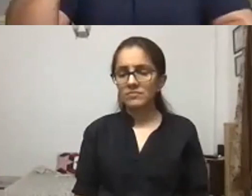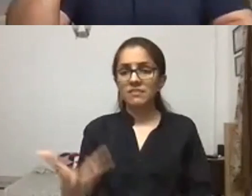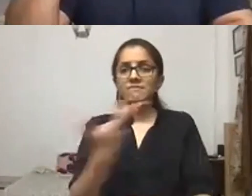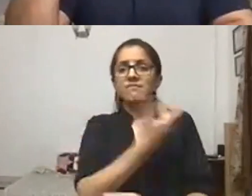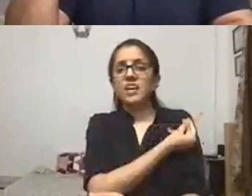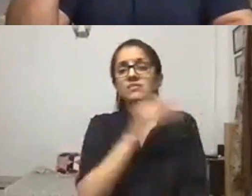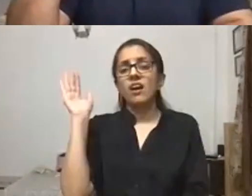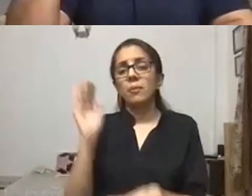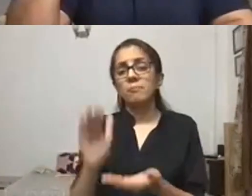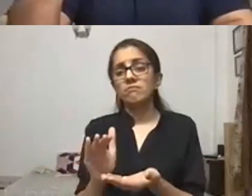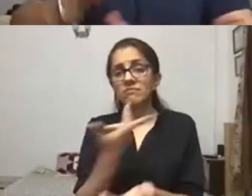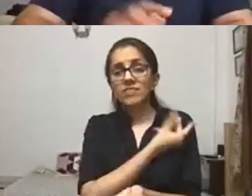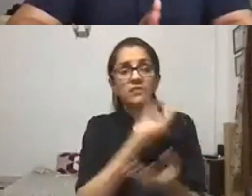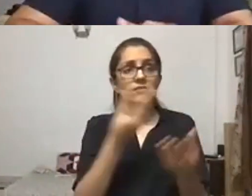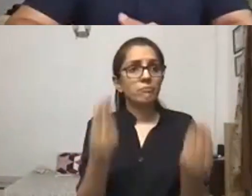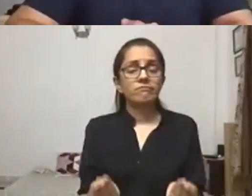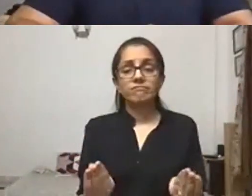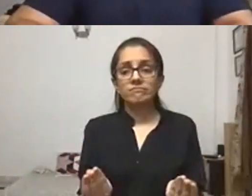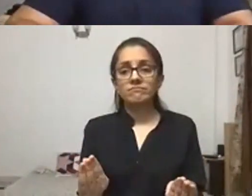Vaccines ही नहीं है ना, my friend.